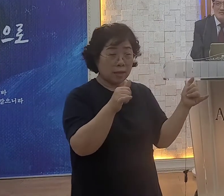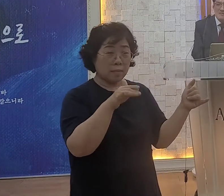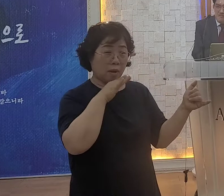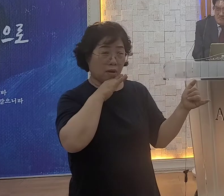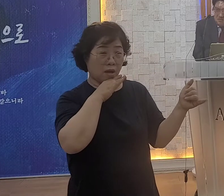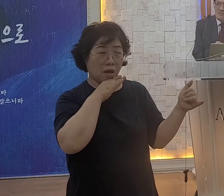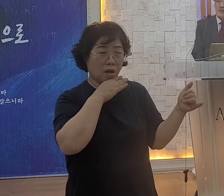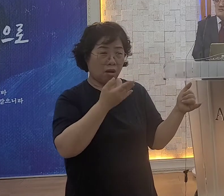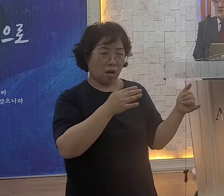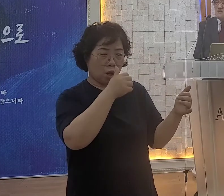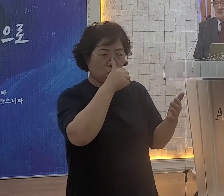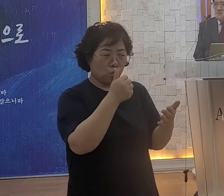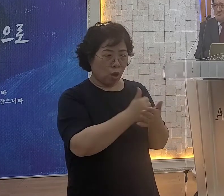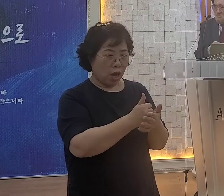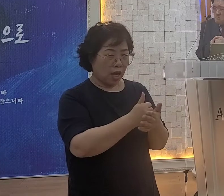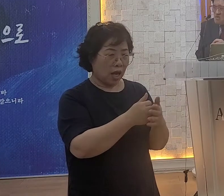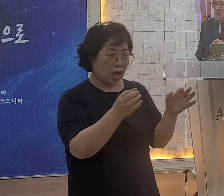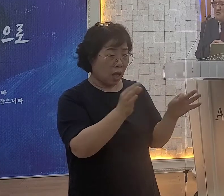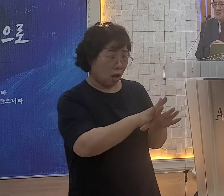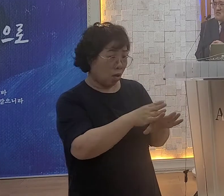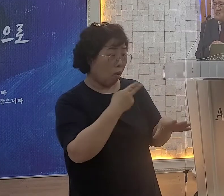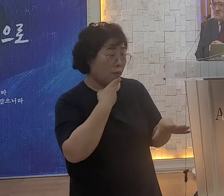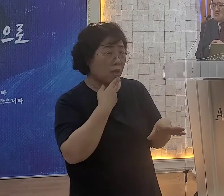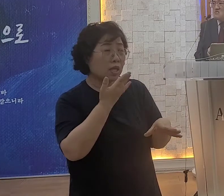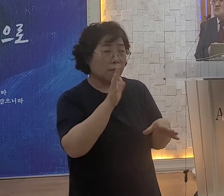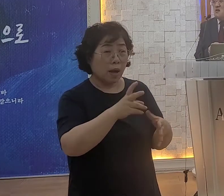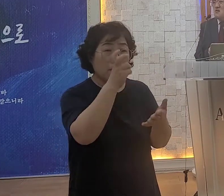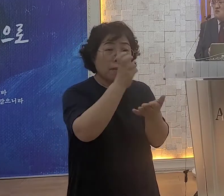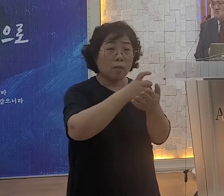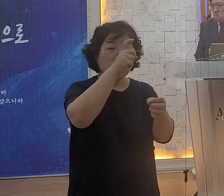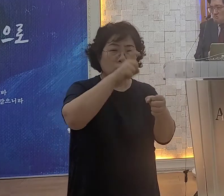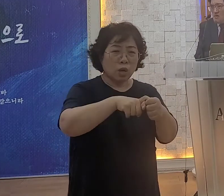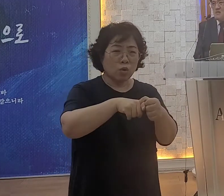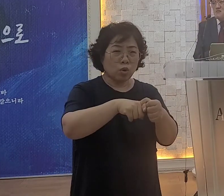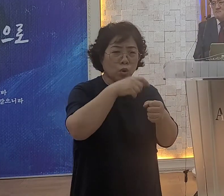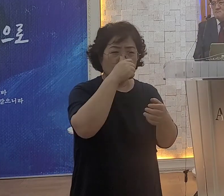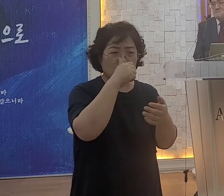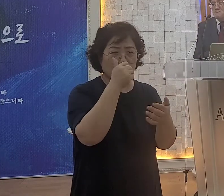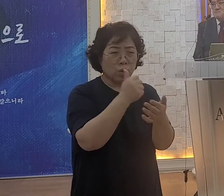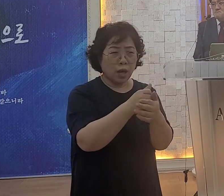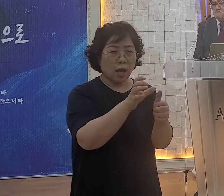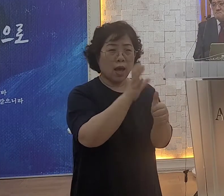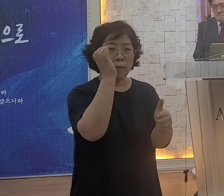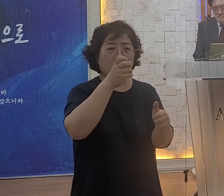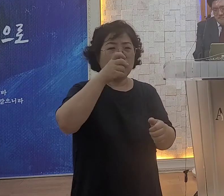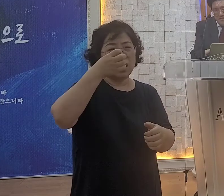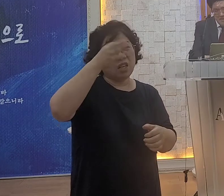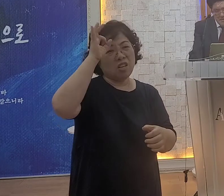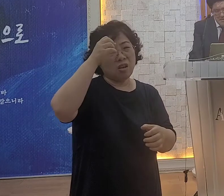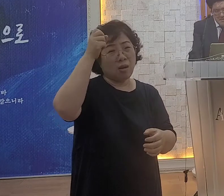죄가 없어진 건 아니라는 걸 여러분 꼭 이해하죠. 그래서 칭의가 중요한 단어예요.